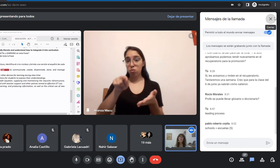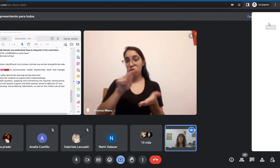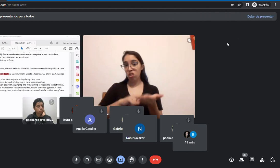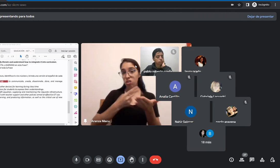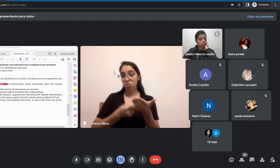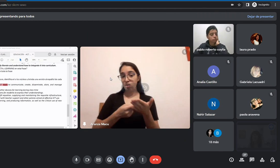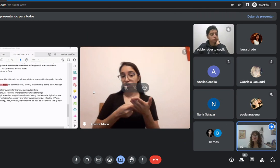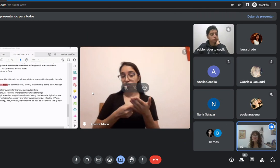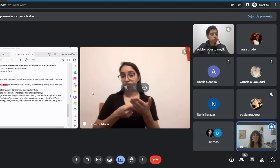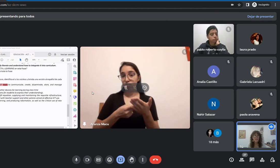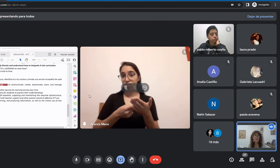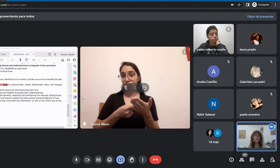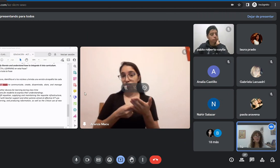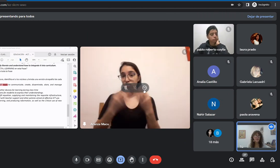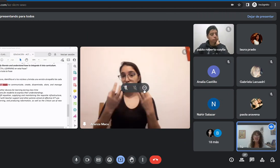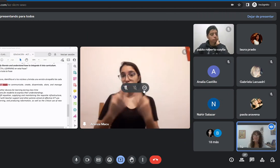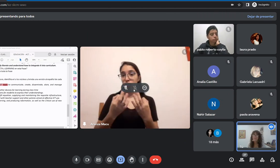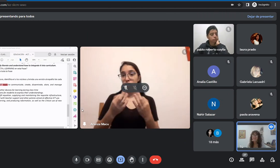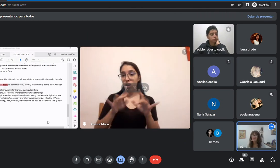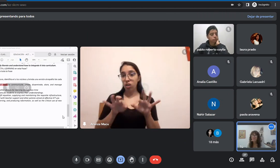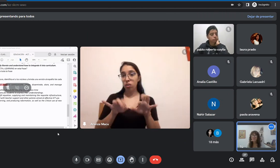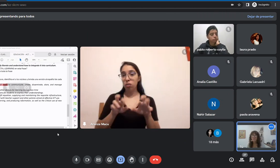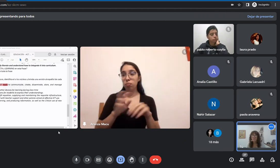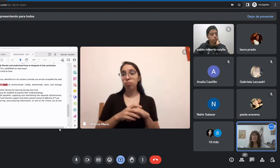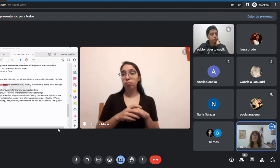la traducción? ¿Quieren escribirla?